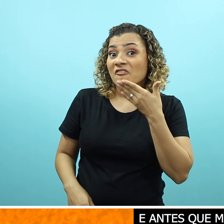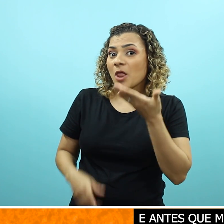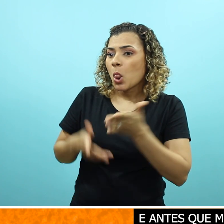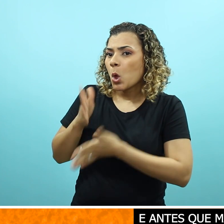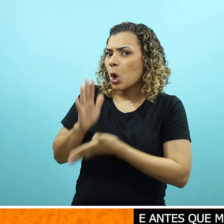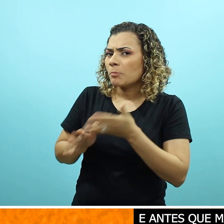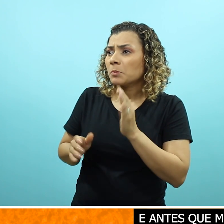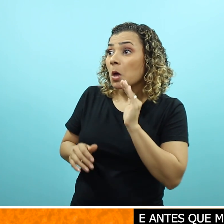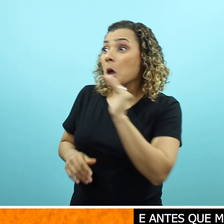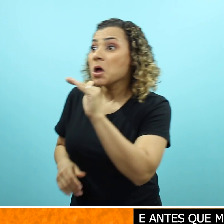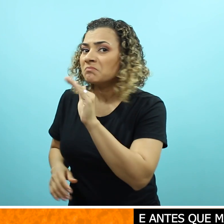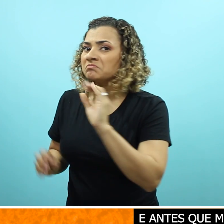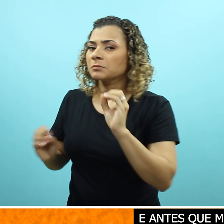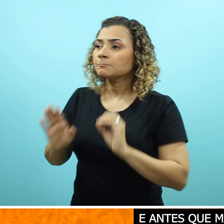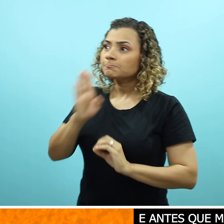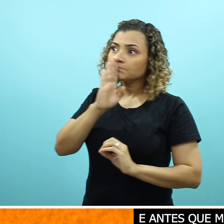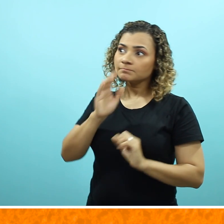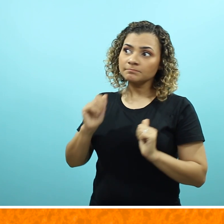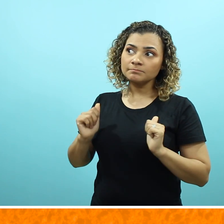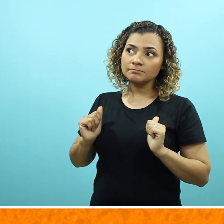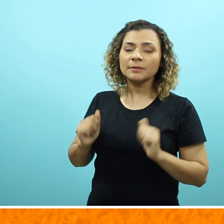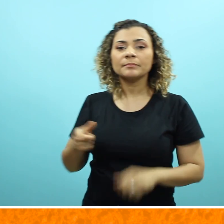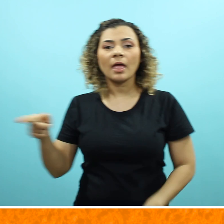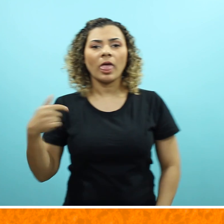interrompesse, continuou.